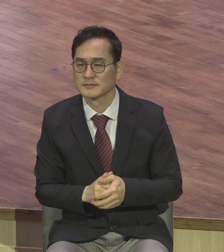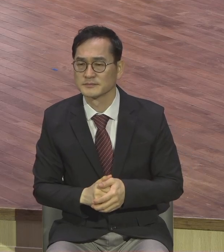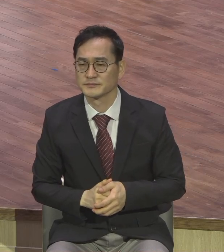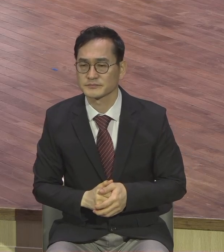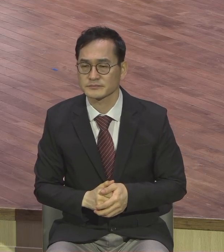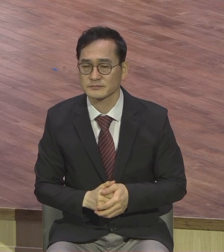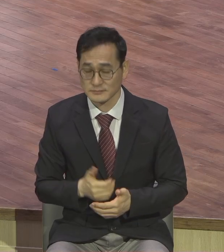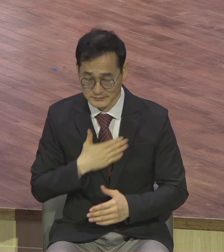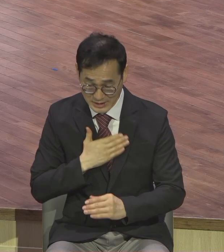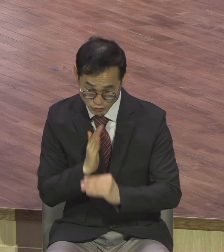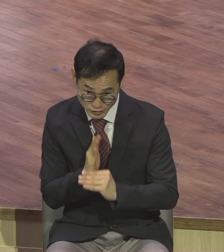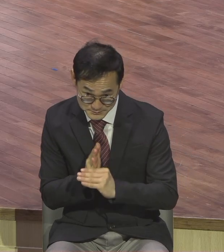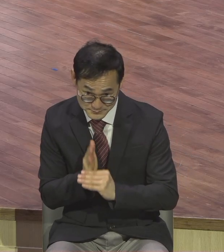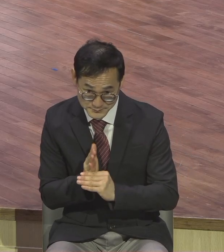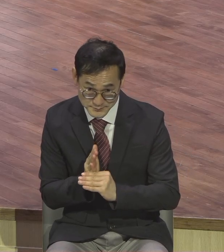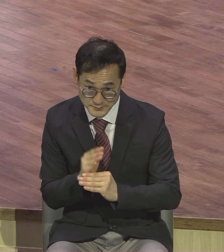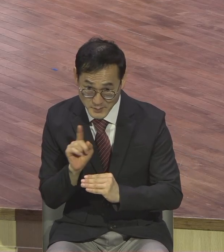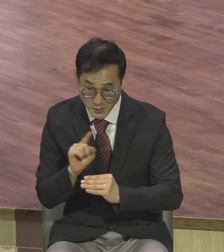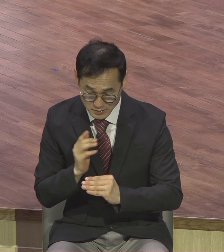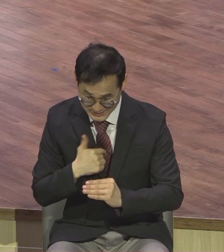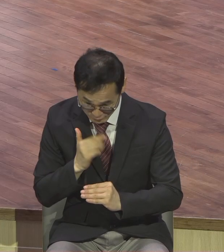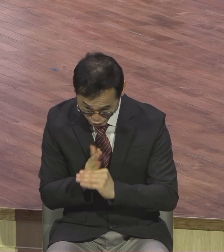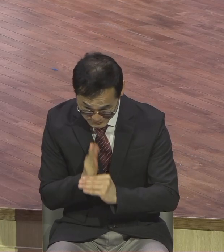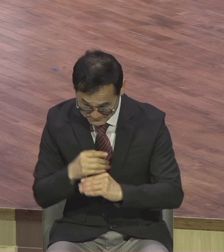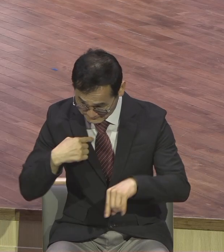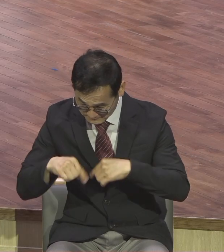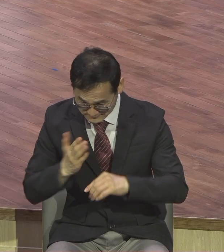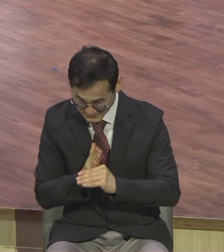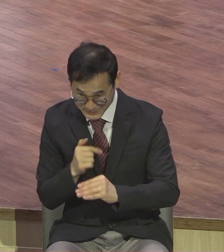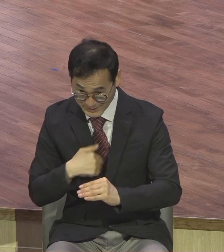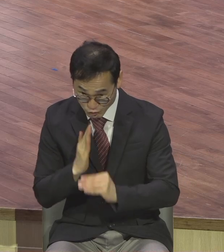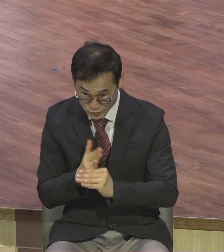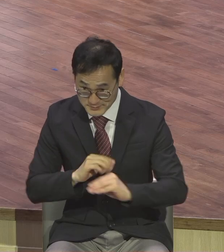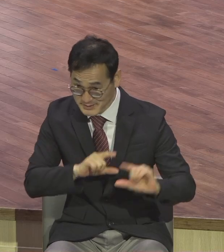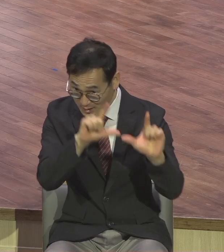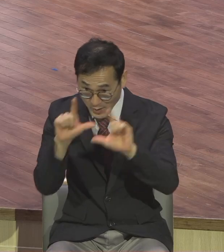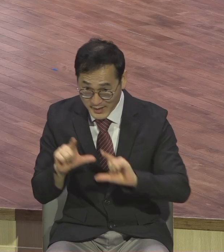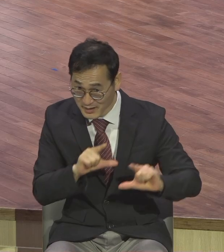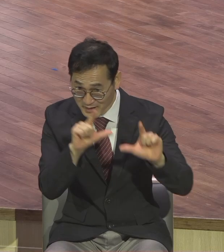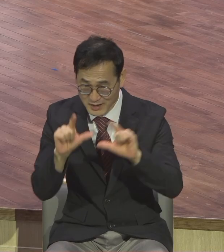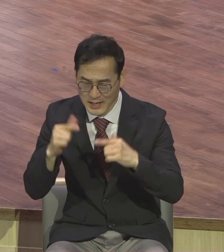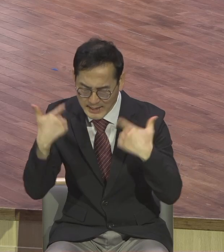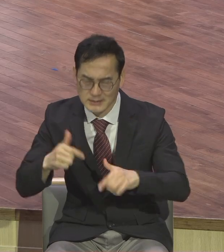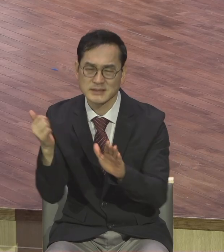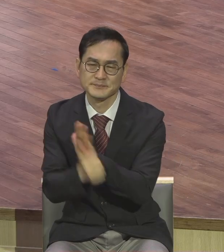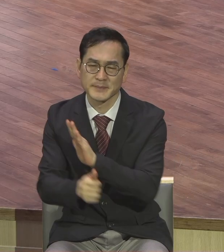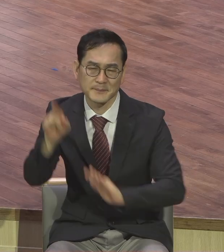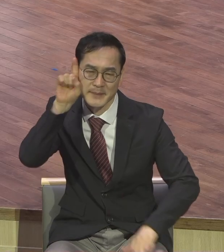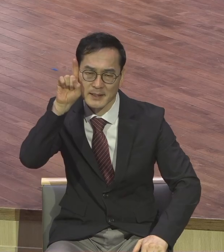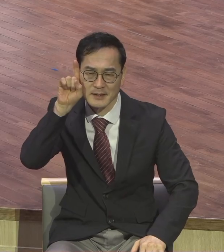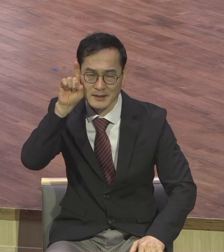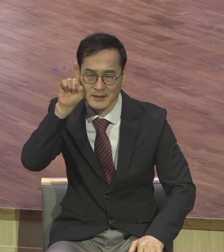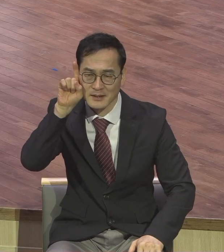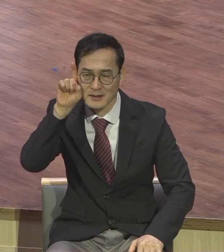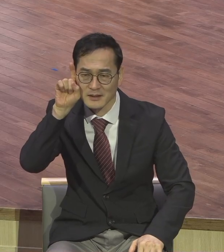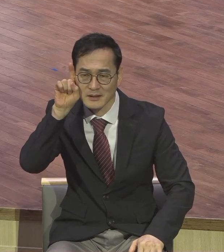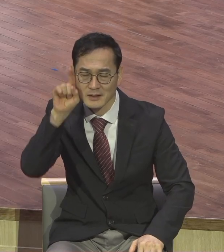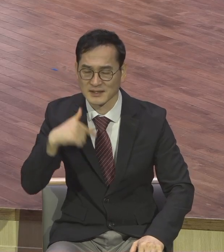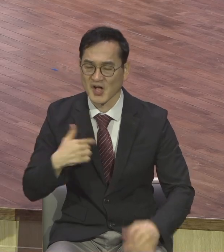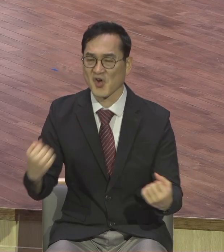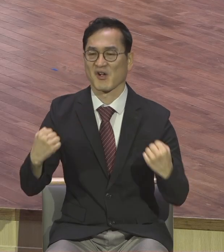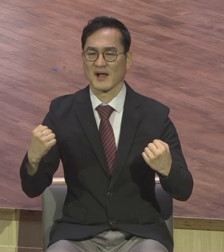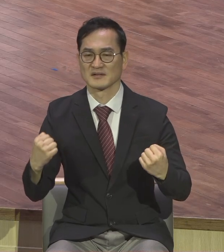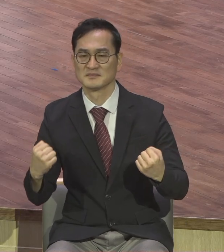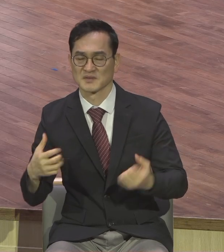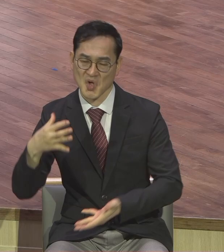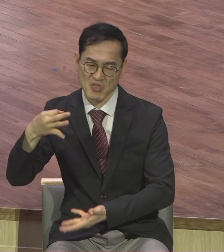내 중심의 생각은요, 처절한 실패입니다. 내 잘났다고, 내가 실력 있었어, 내가 건강했어,